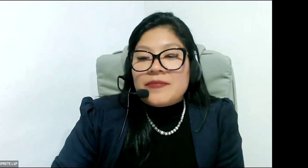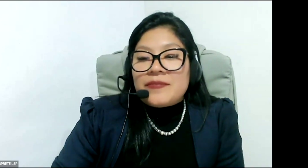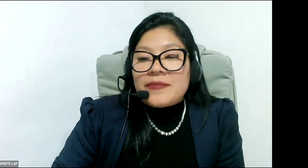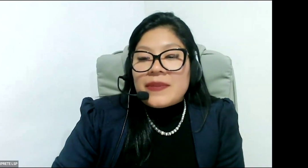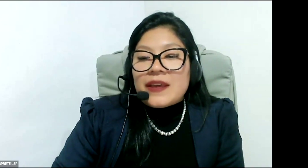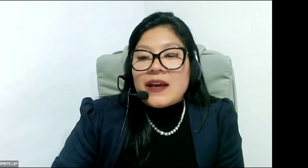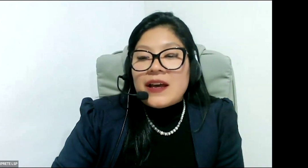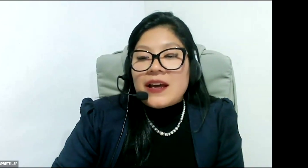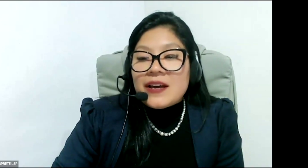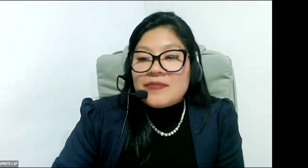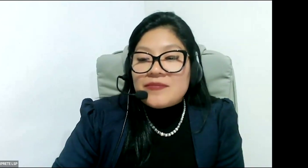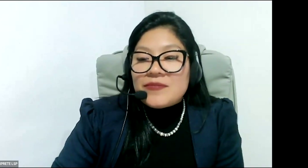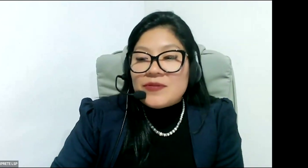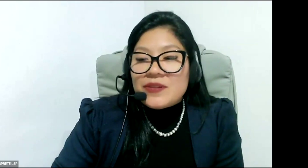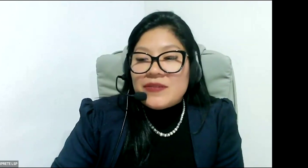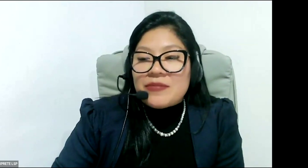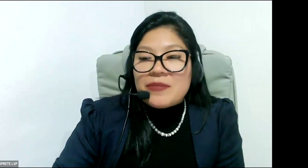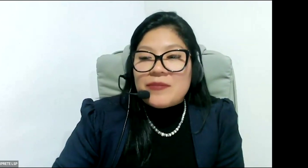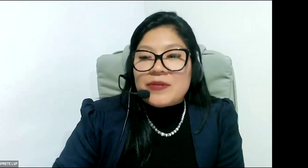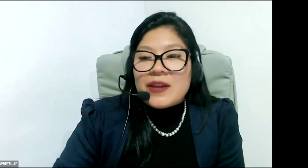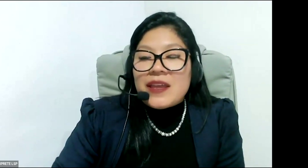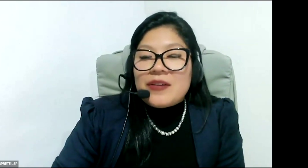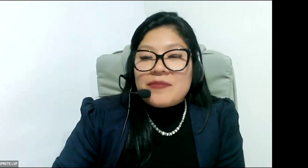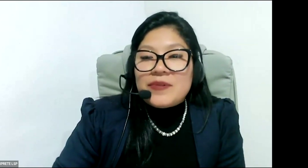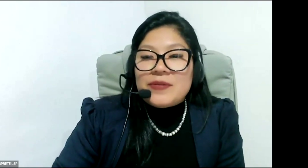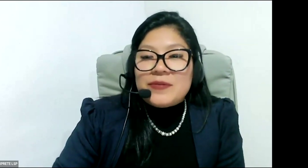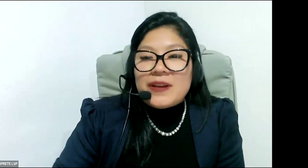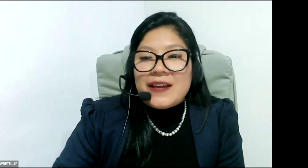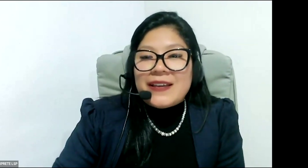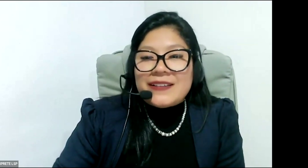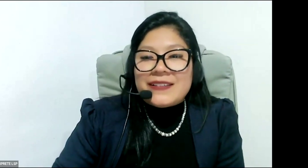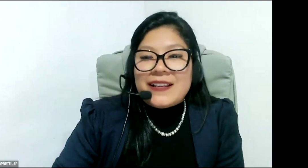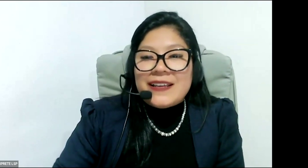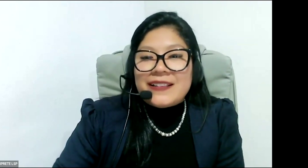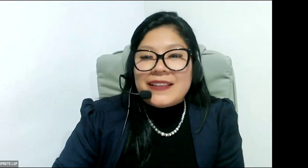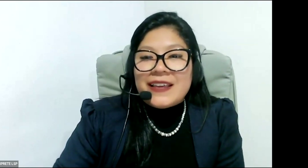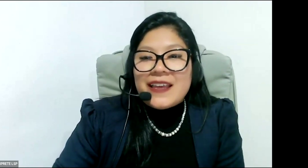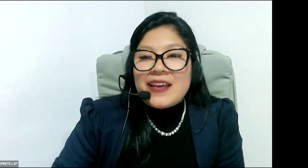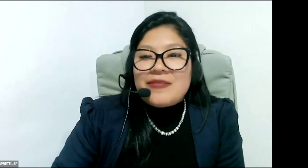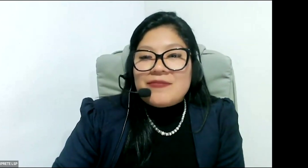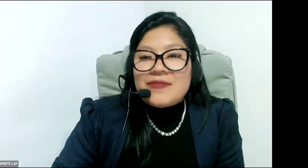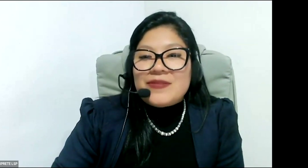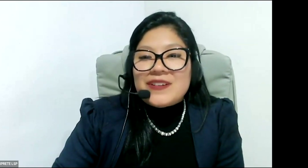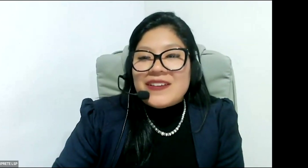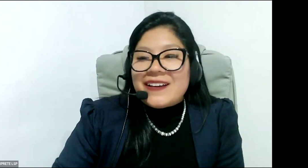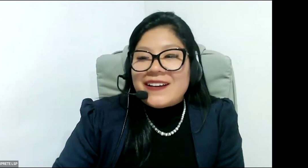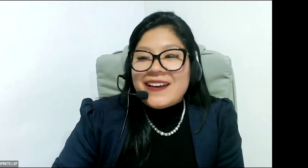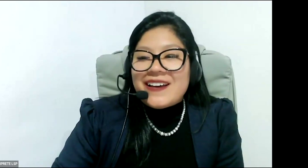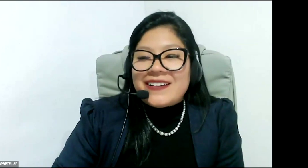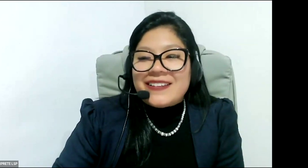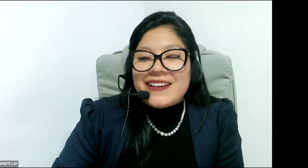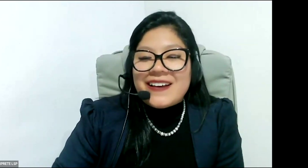piura Ajá muy bien mi amor piura Excelente muy